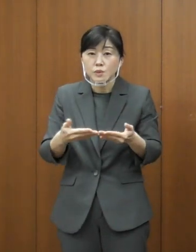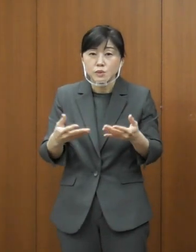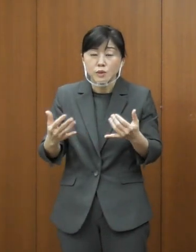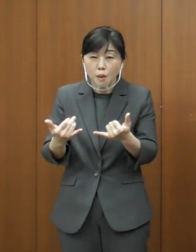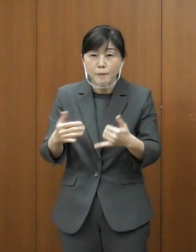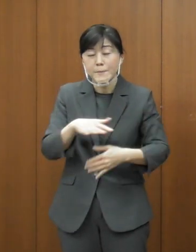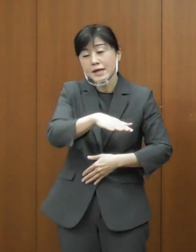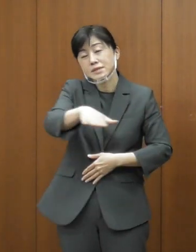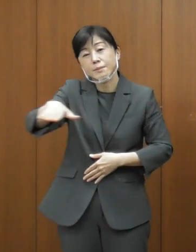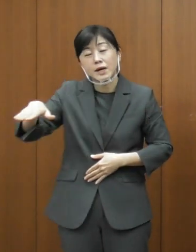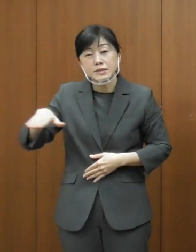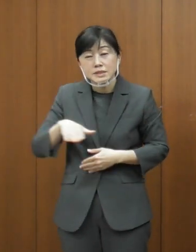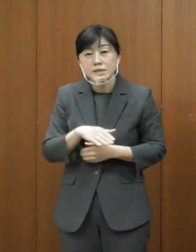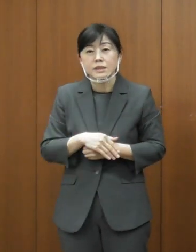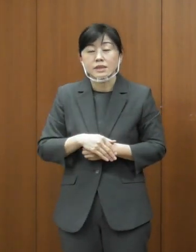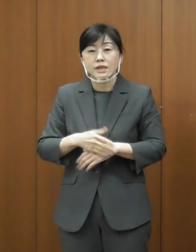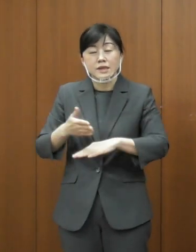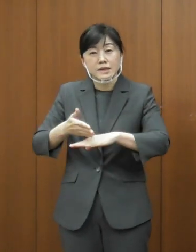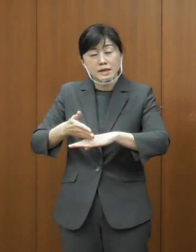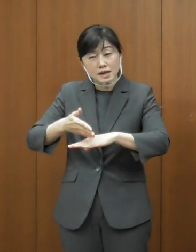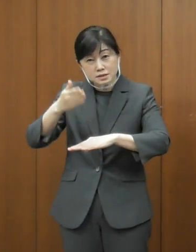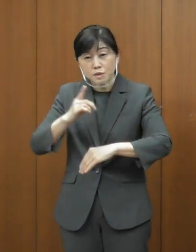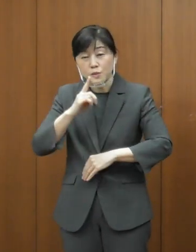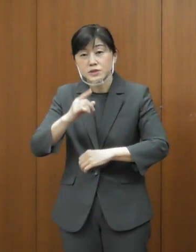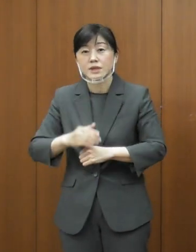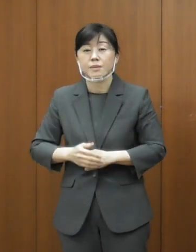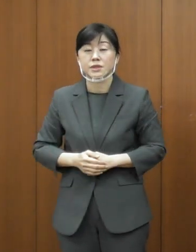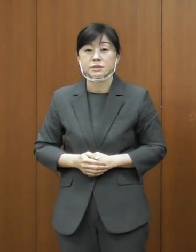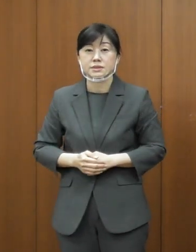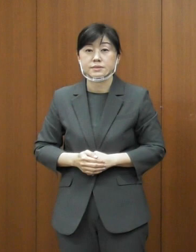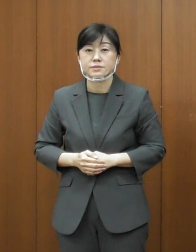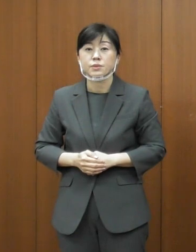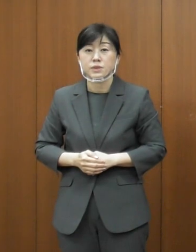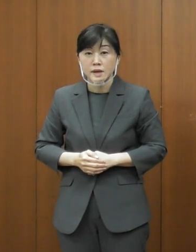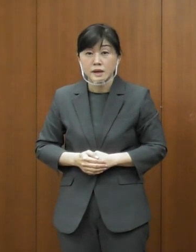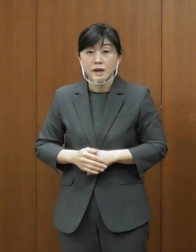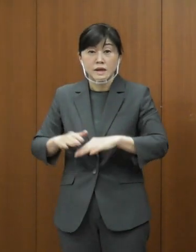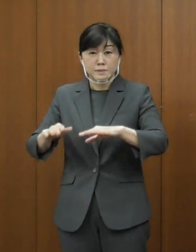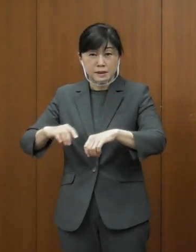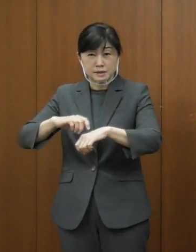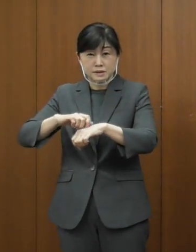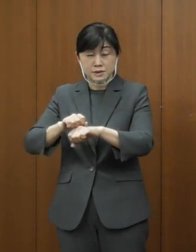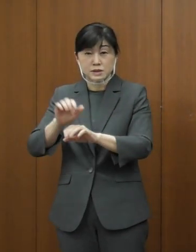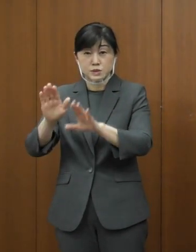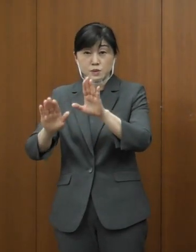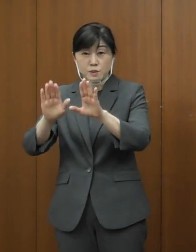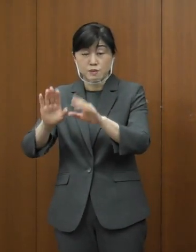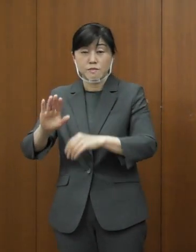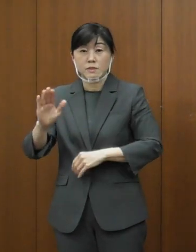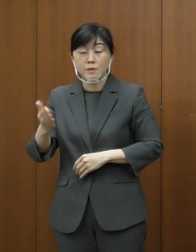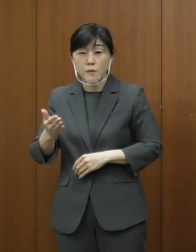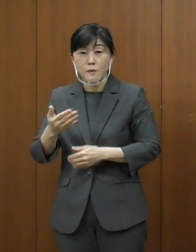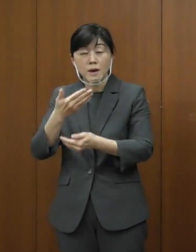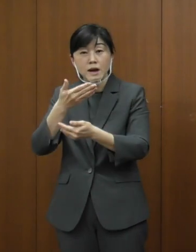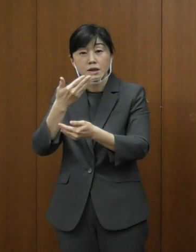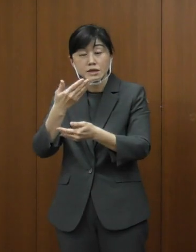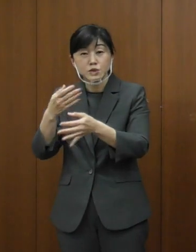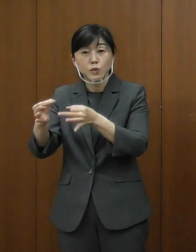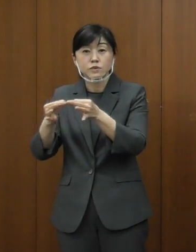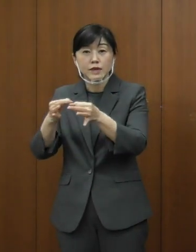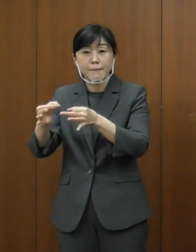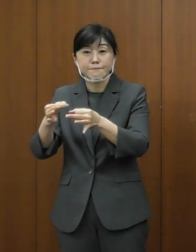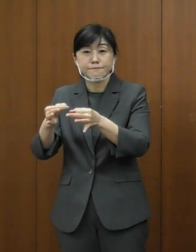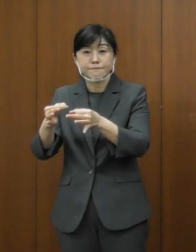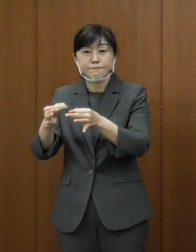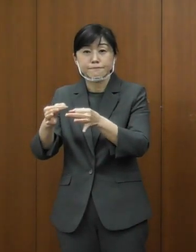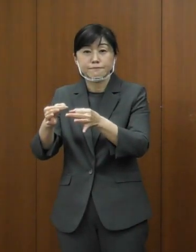から感謝をいたします。そして、厳しい中、飲食店、経